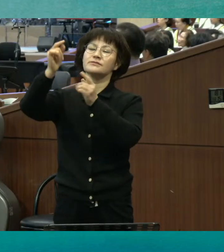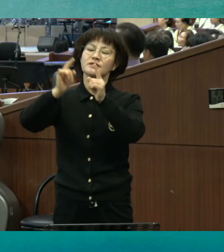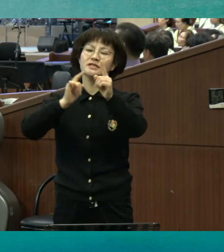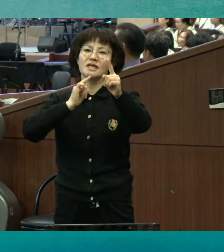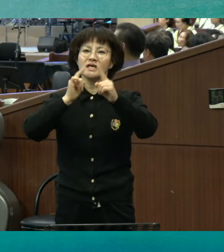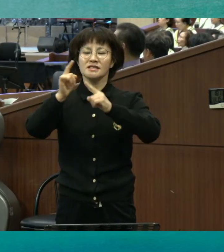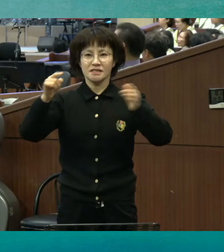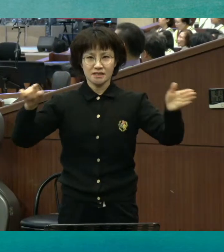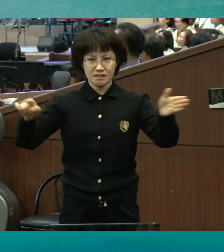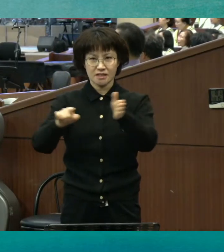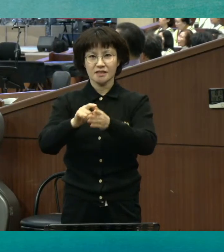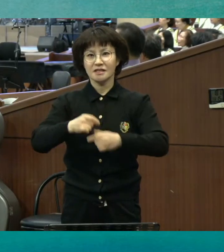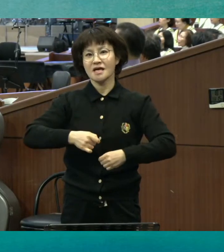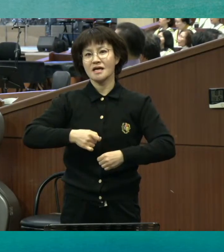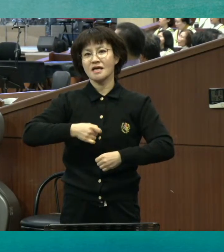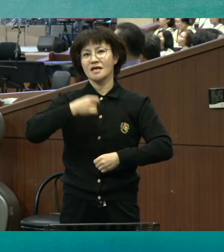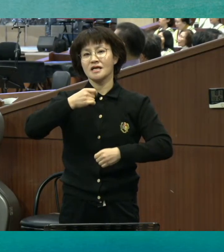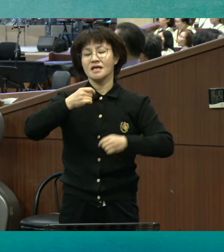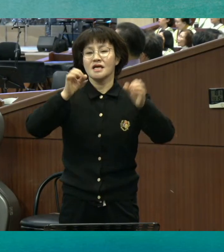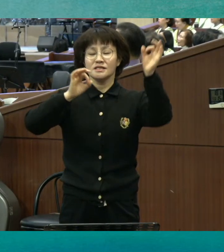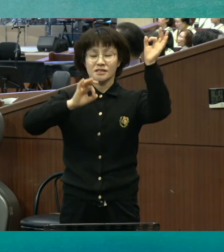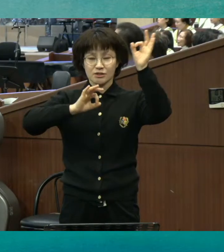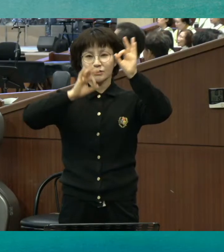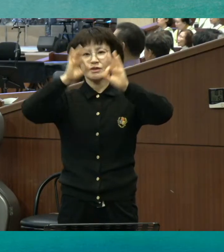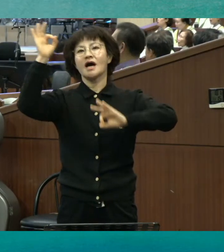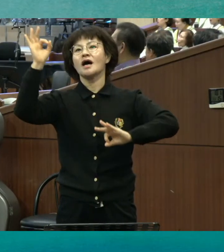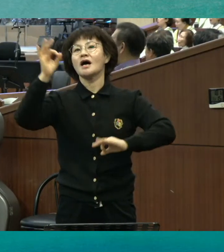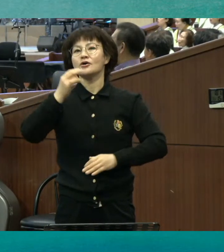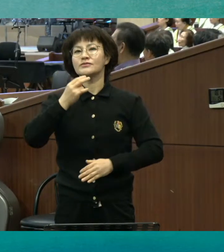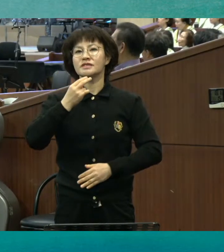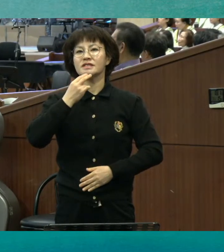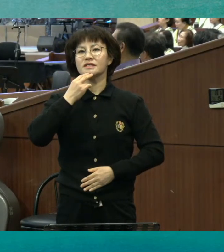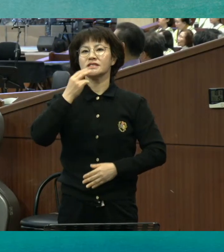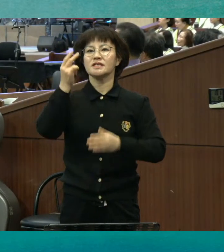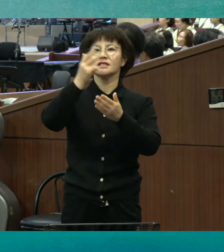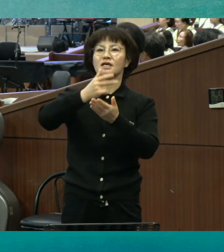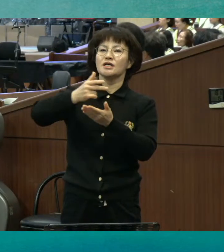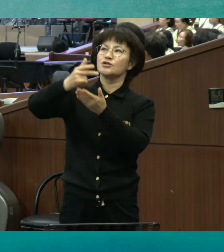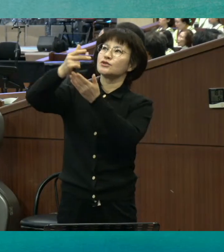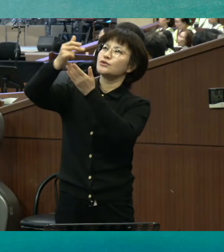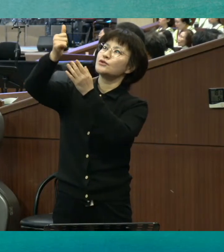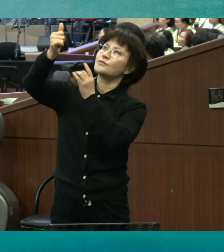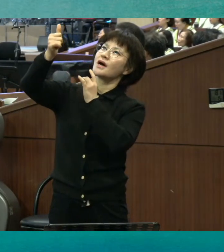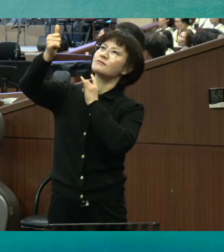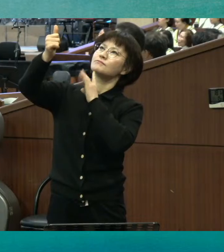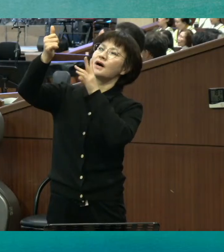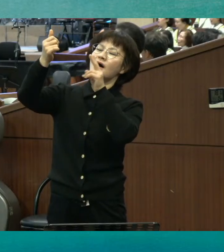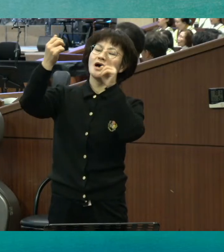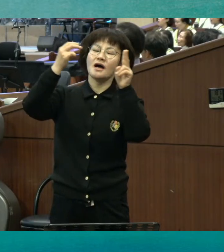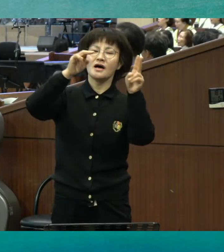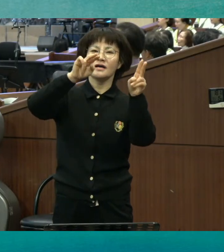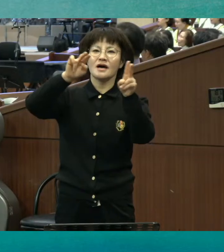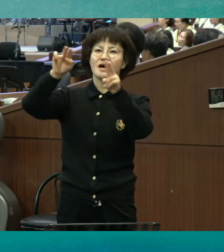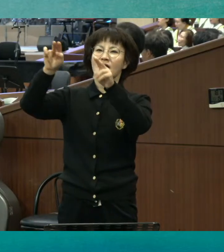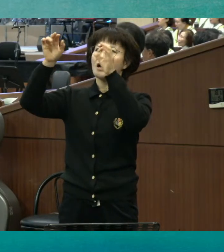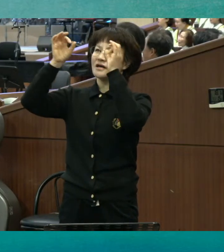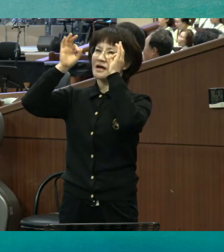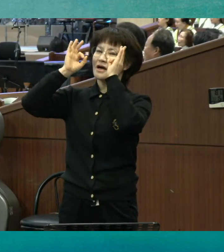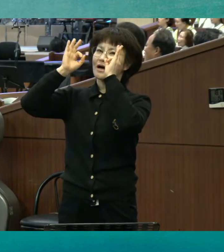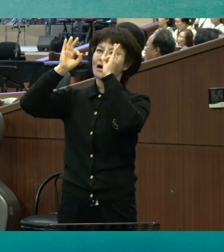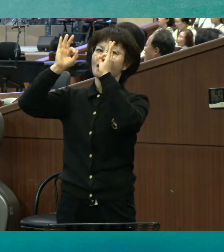말씀은 신치네 쉴 수가 없으신 주만